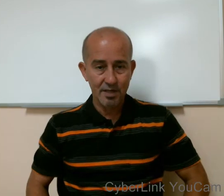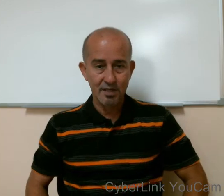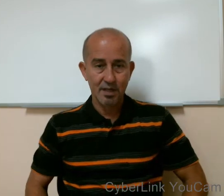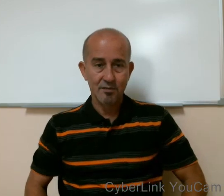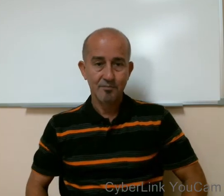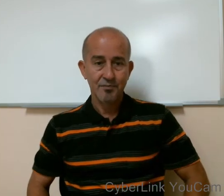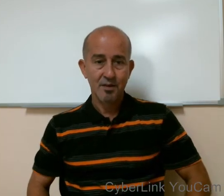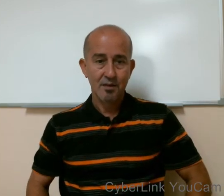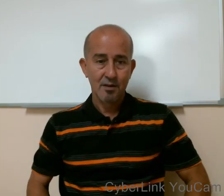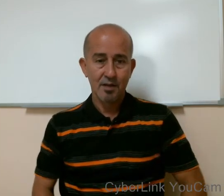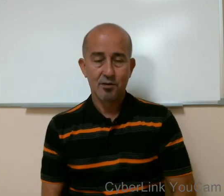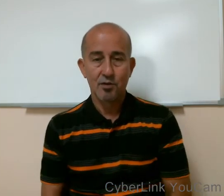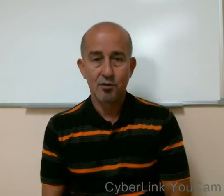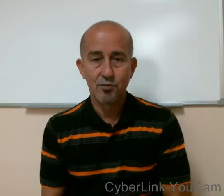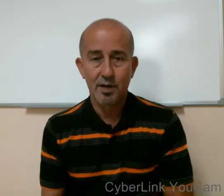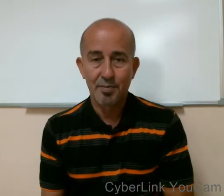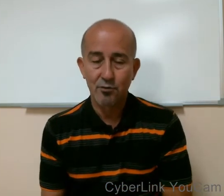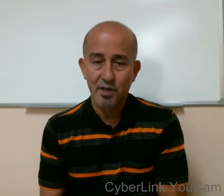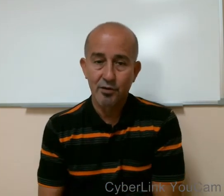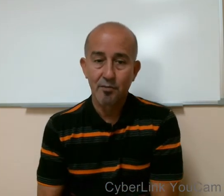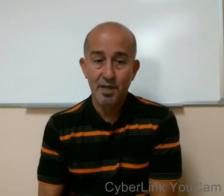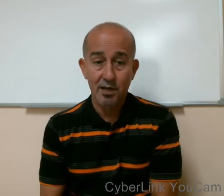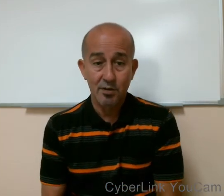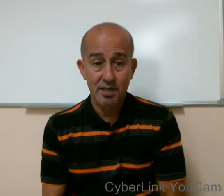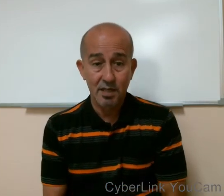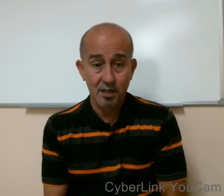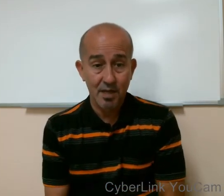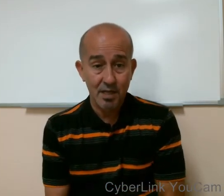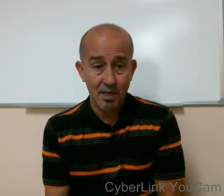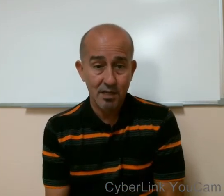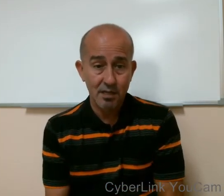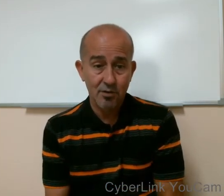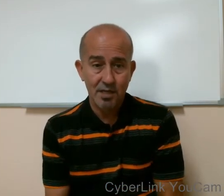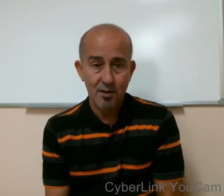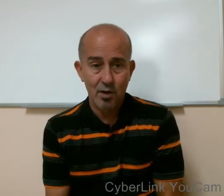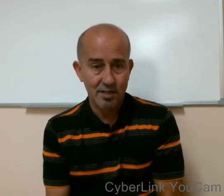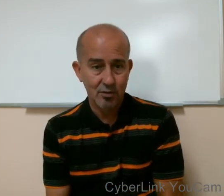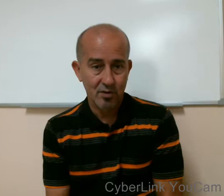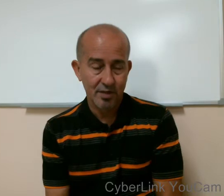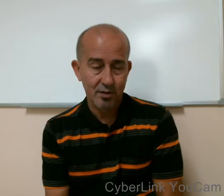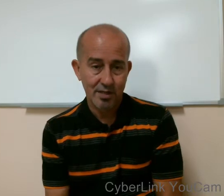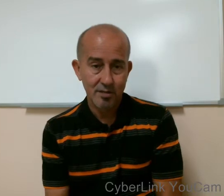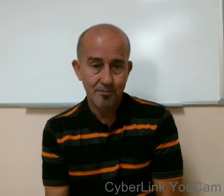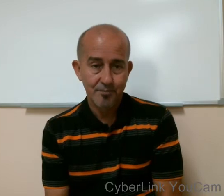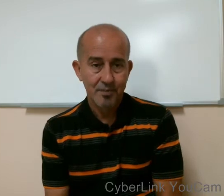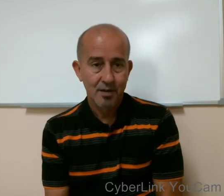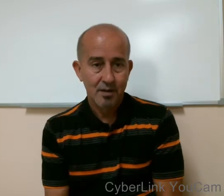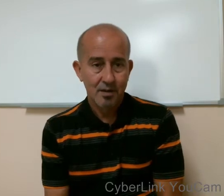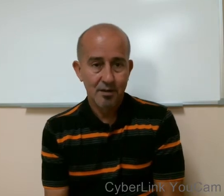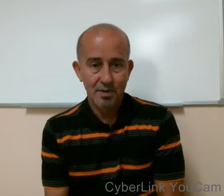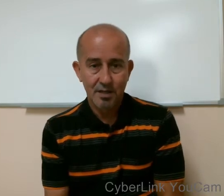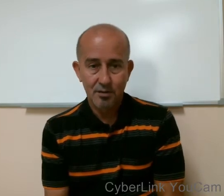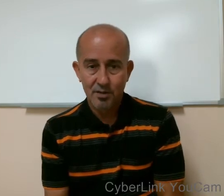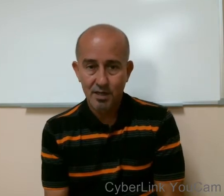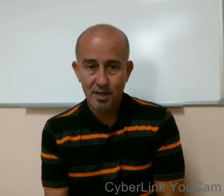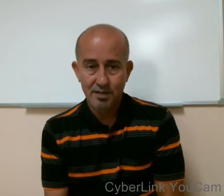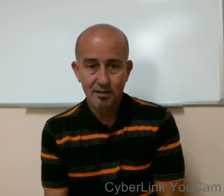Diversidad. Esto es una pregunta que nos enviaron recientemente y hoy estamos haciendo el video aquí en mi salón de clase.